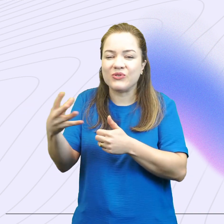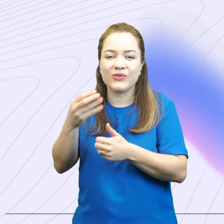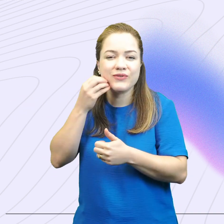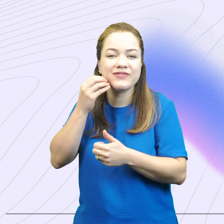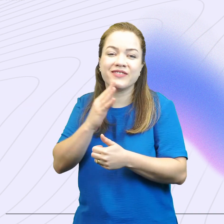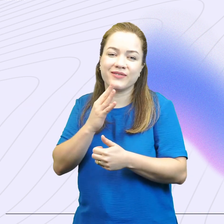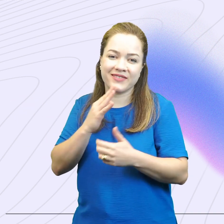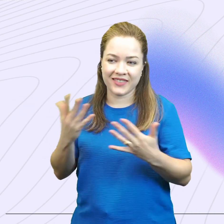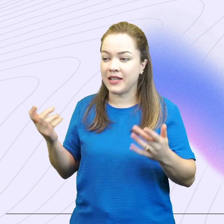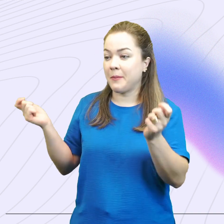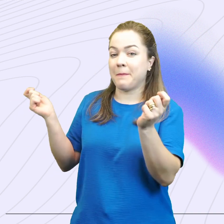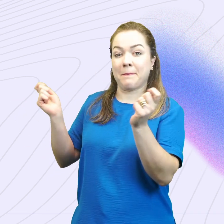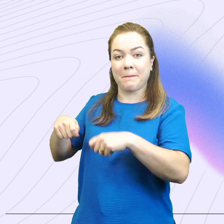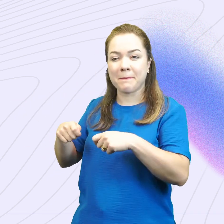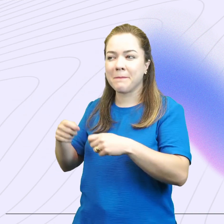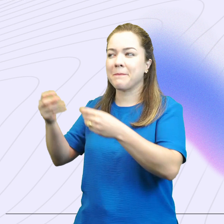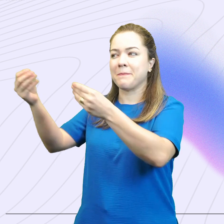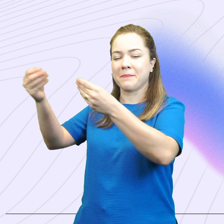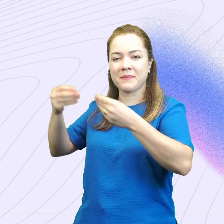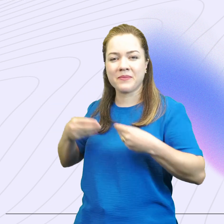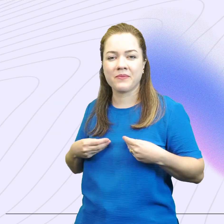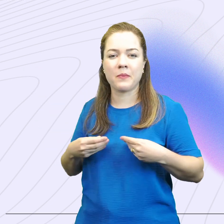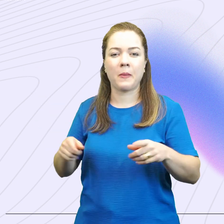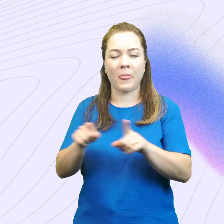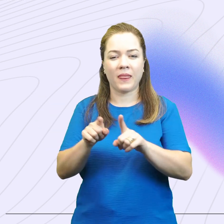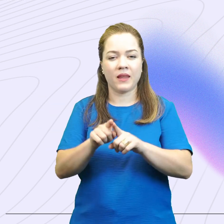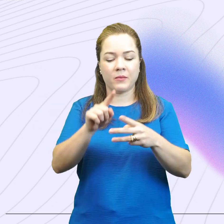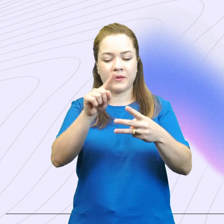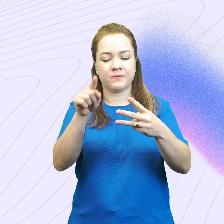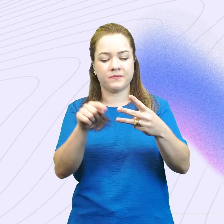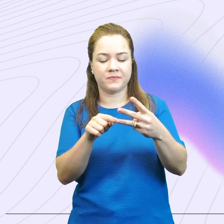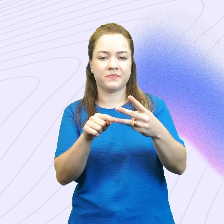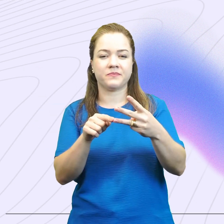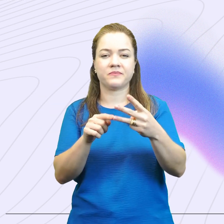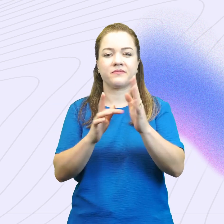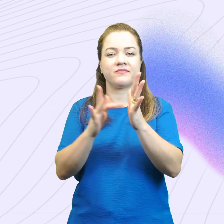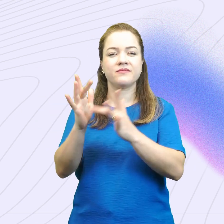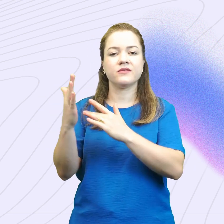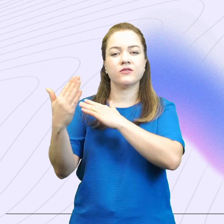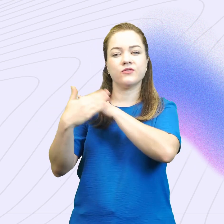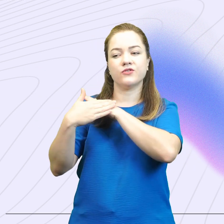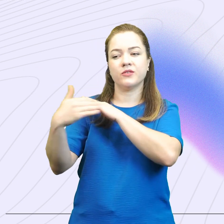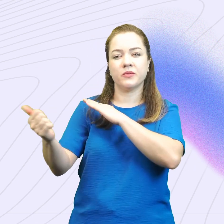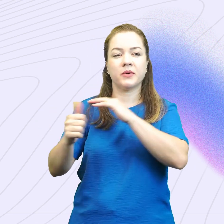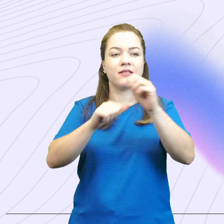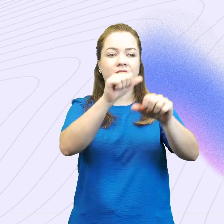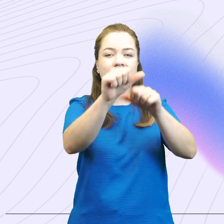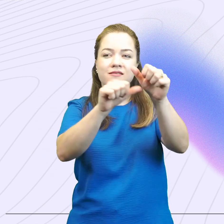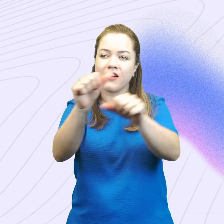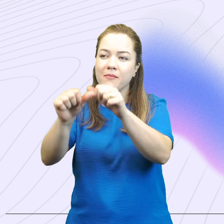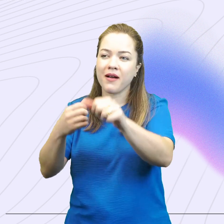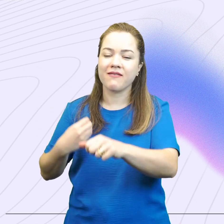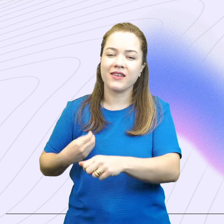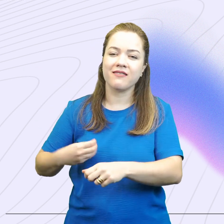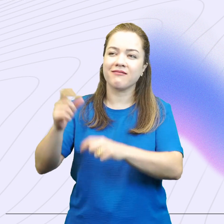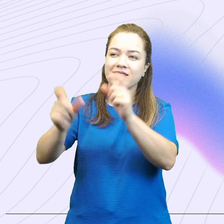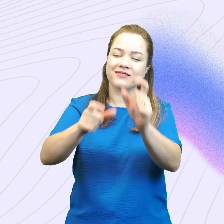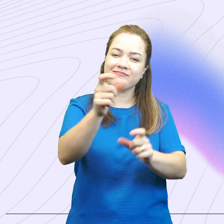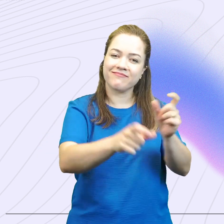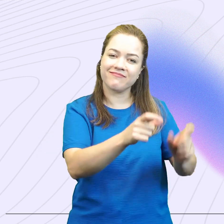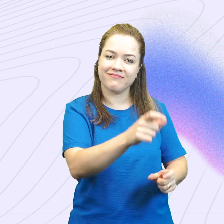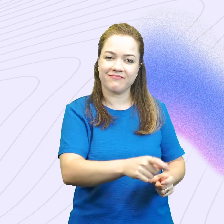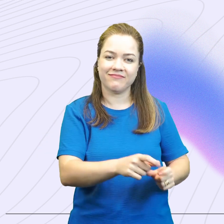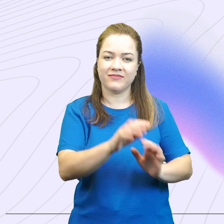para sermos capacitados por Ele, Jesus nos chama para transformar vidas. O texto ele